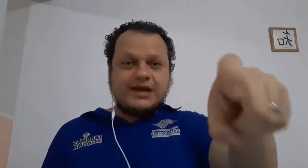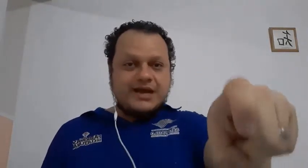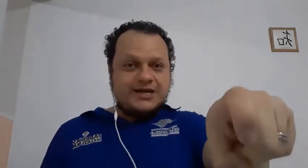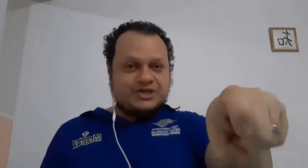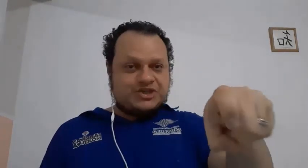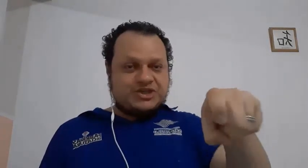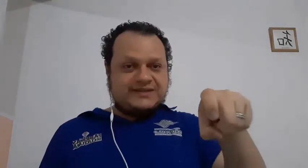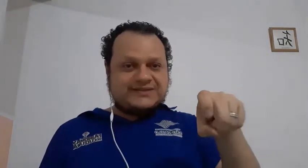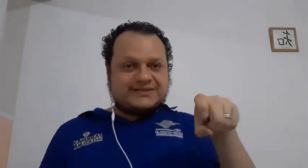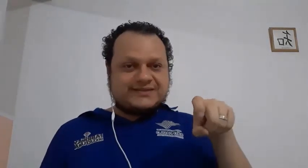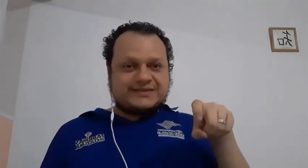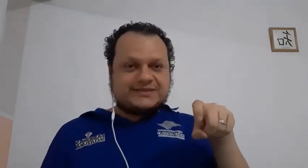X,